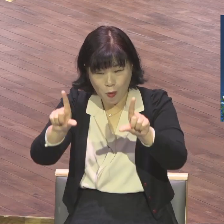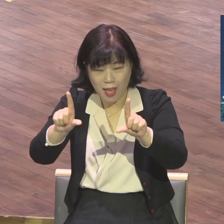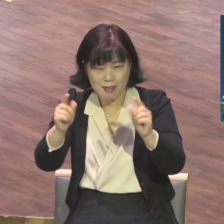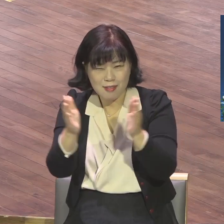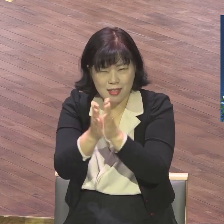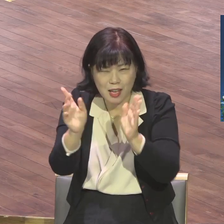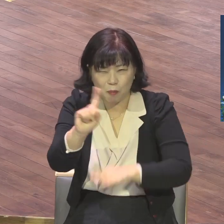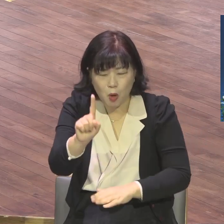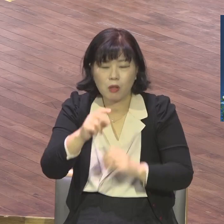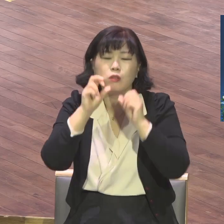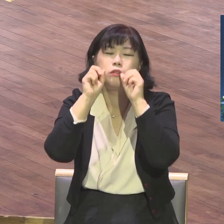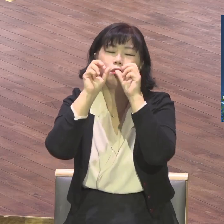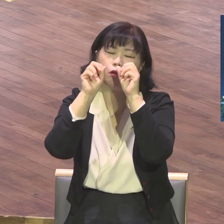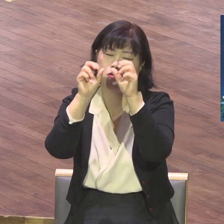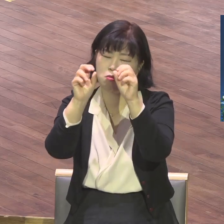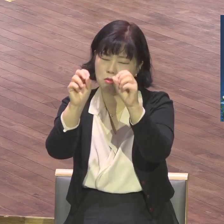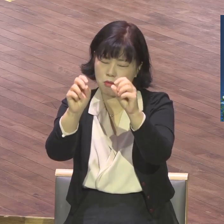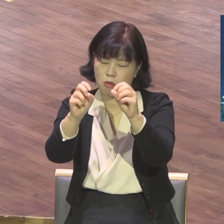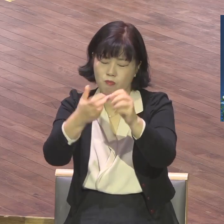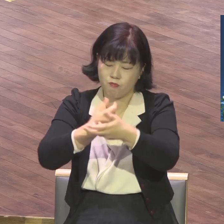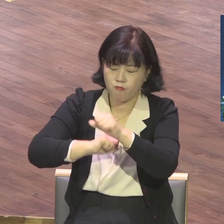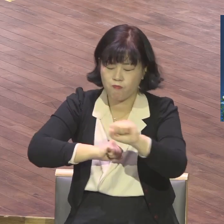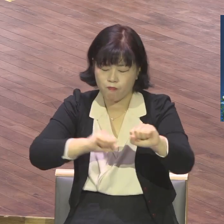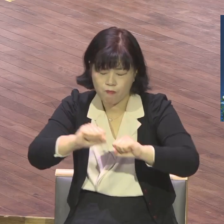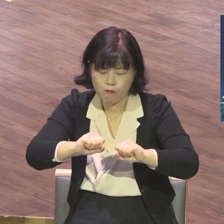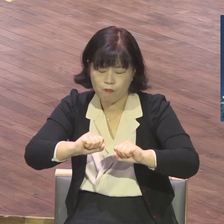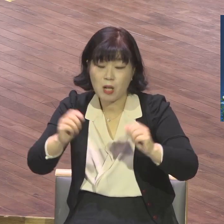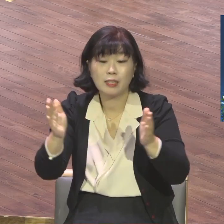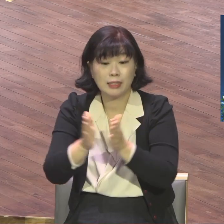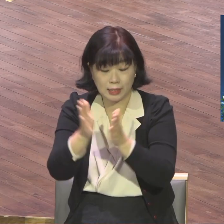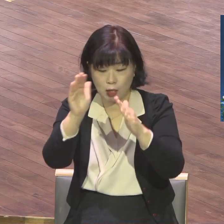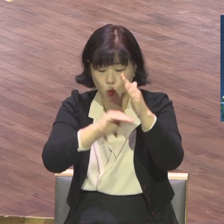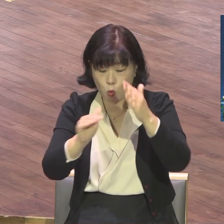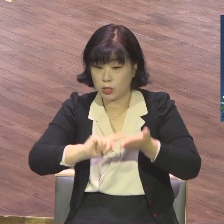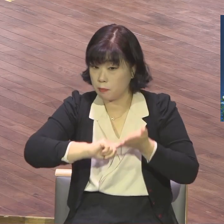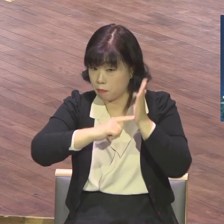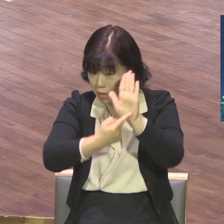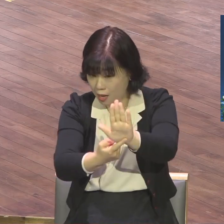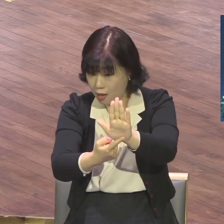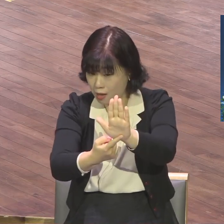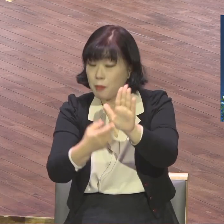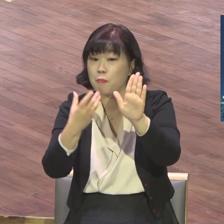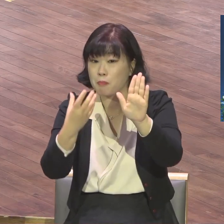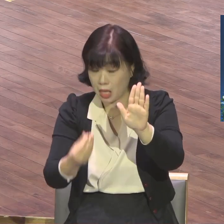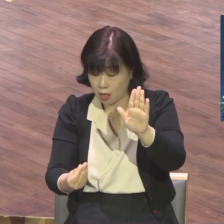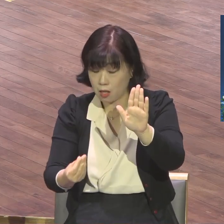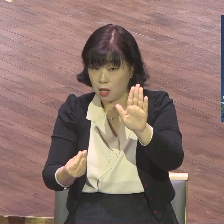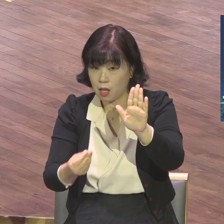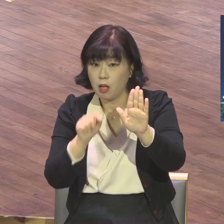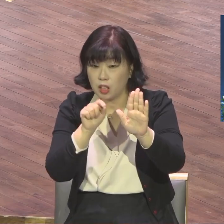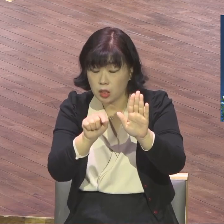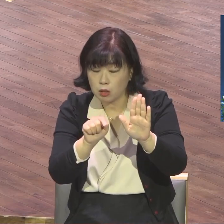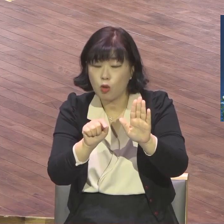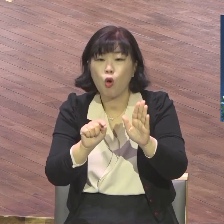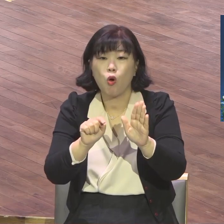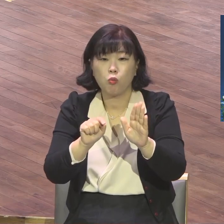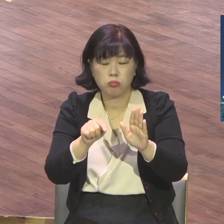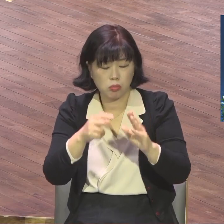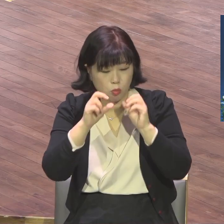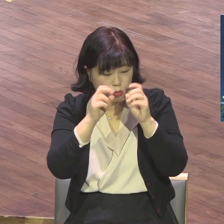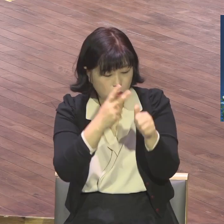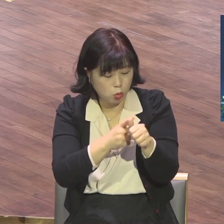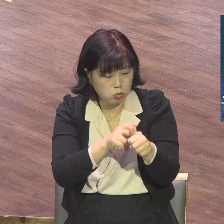미션, 선교, 237 선교 원년으로 맞이해서 우리가 파송하고 있는 선교사들을 우선적으로